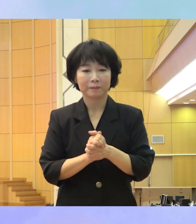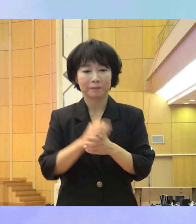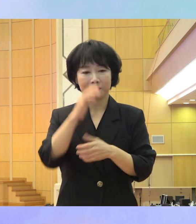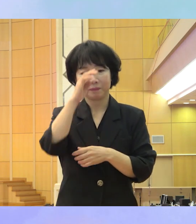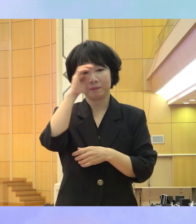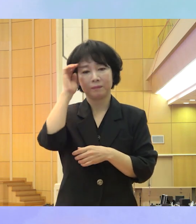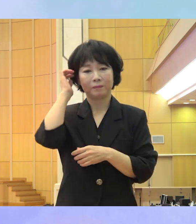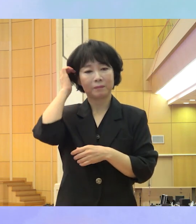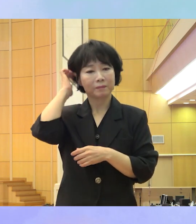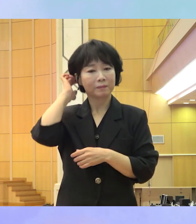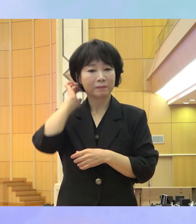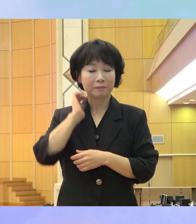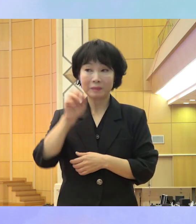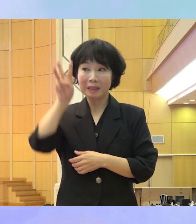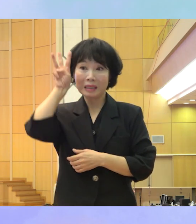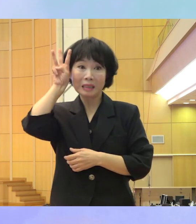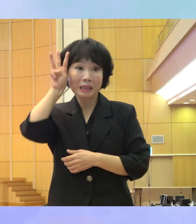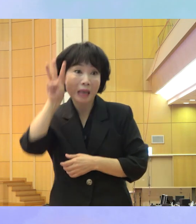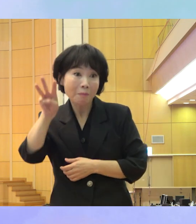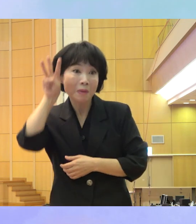사실 이 3일길에